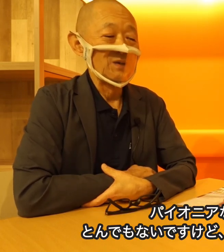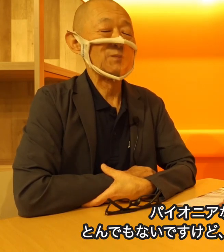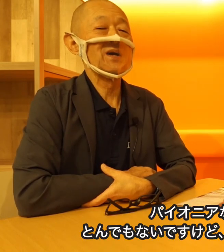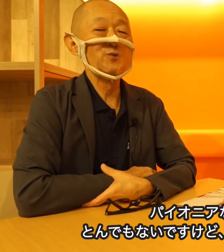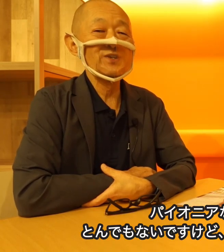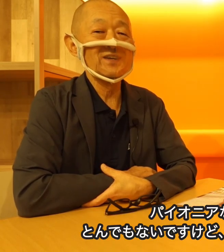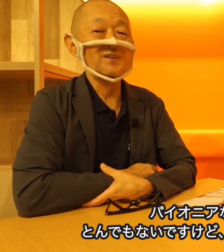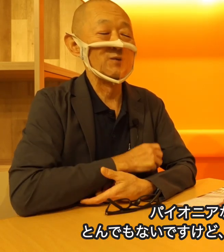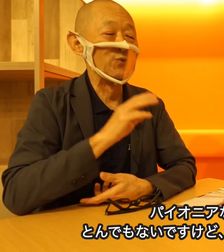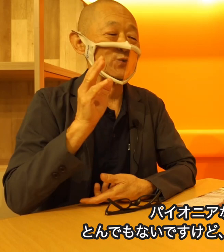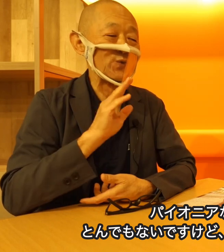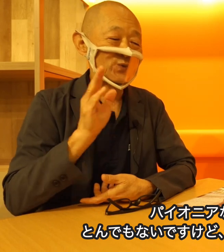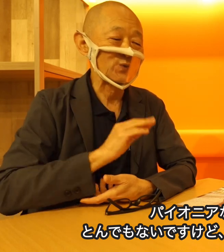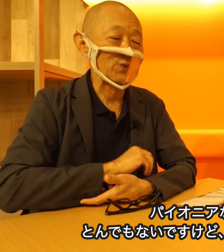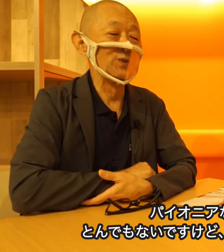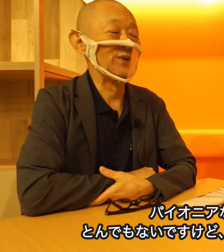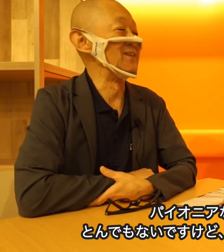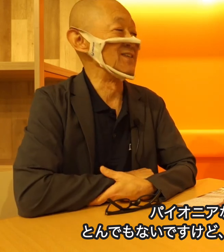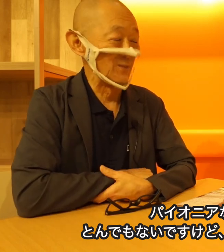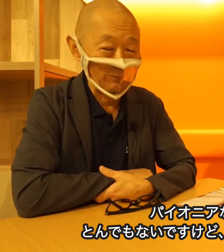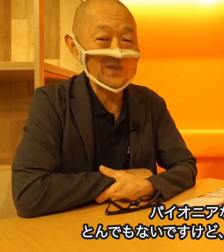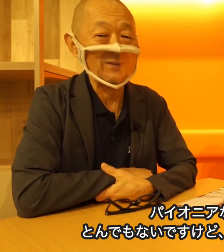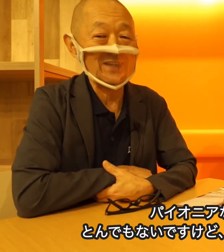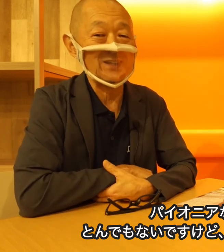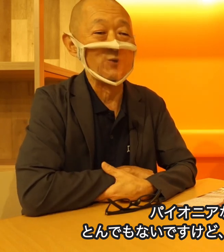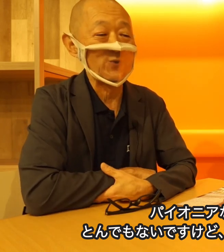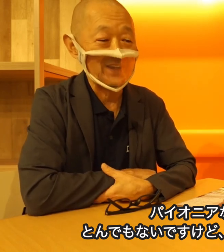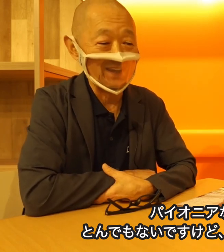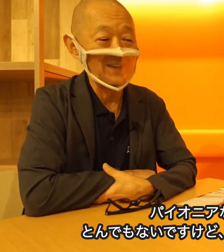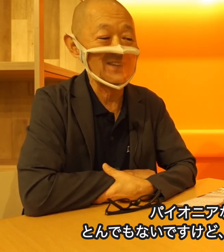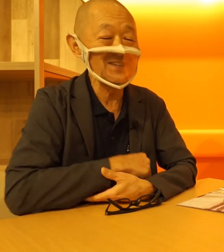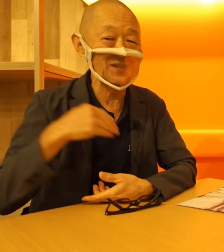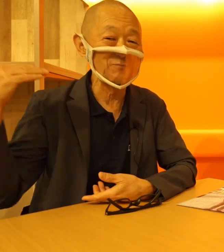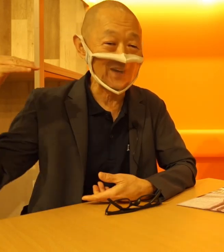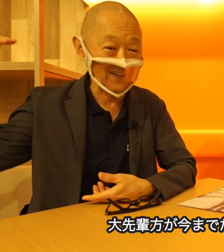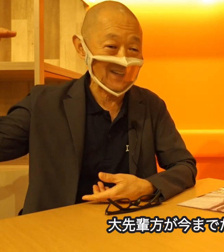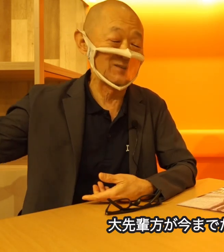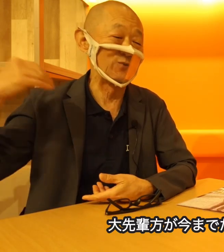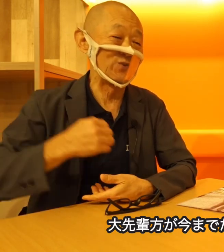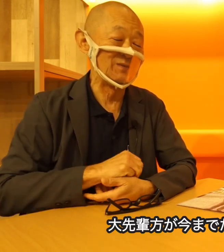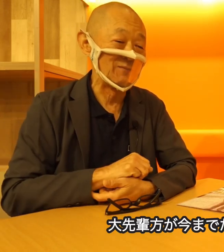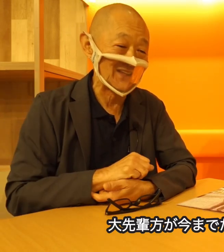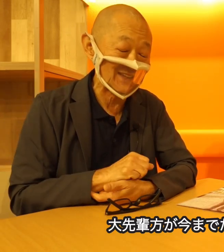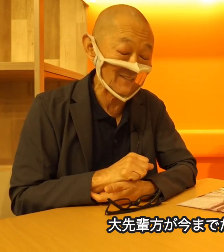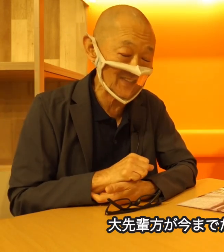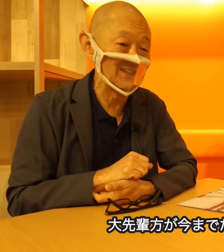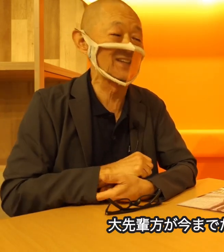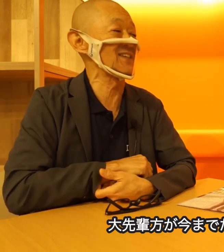パイオニアなんてもうとんでもないんですけど、まだまだひよこで大先輩方がもう今までたくさんいらっしゃって